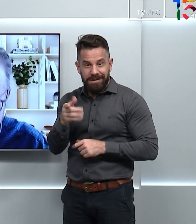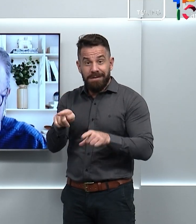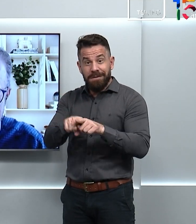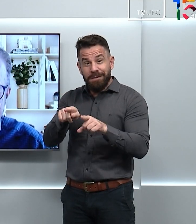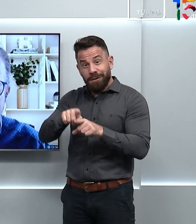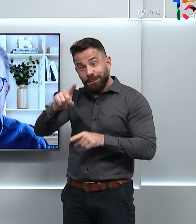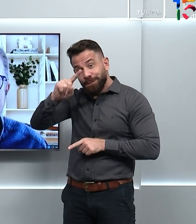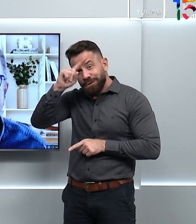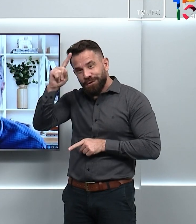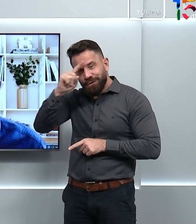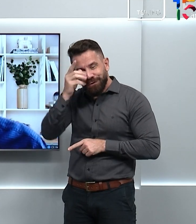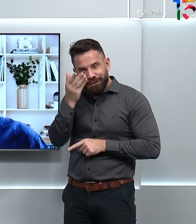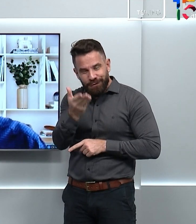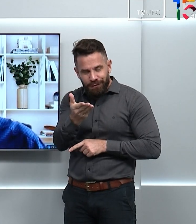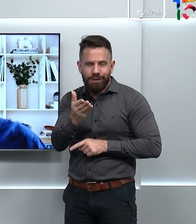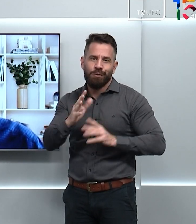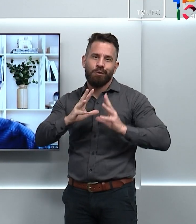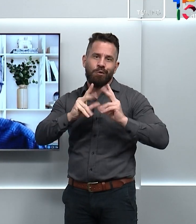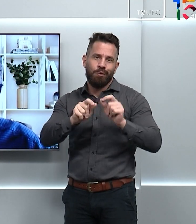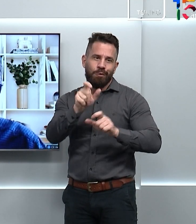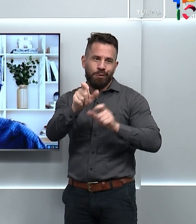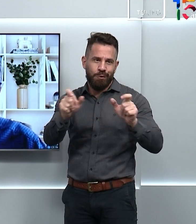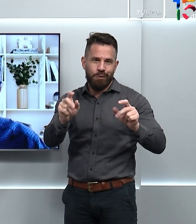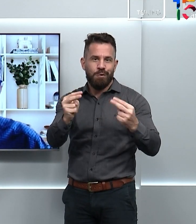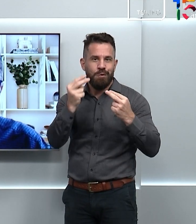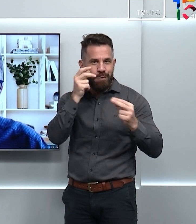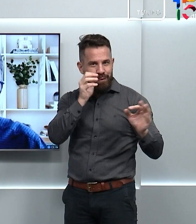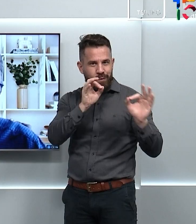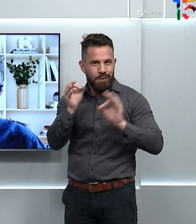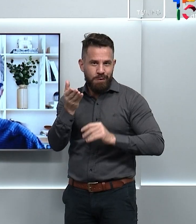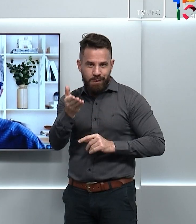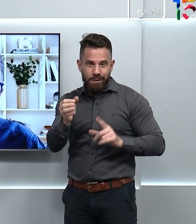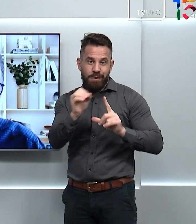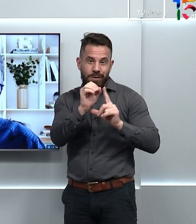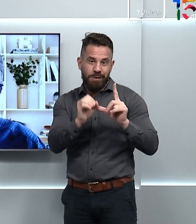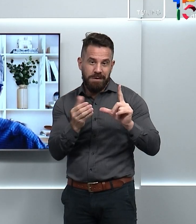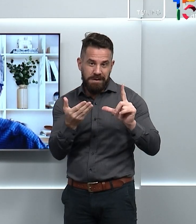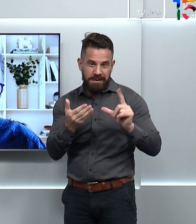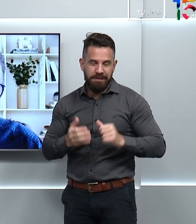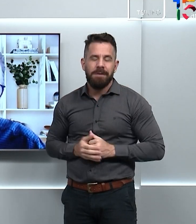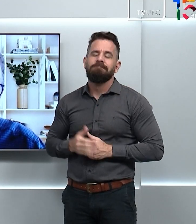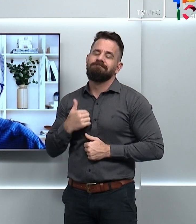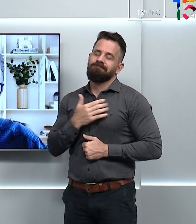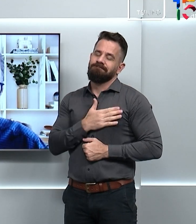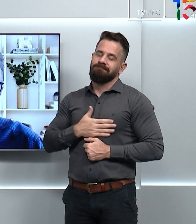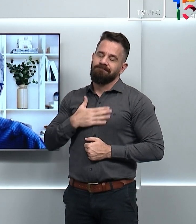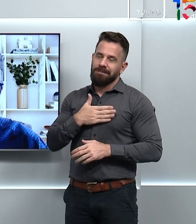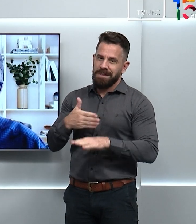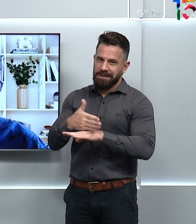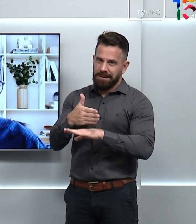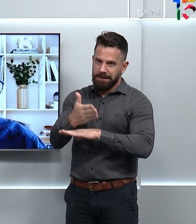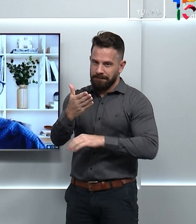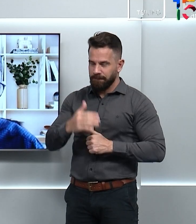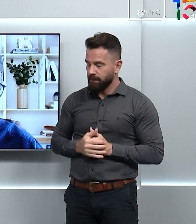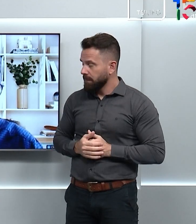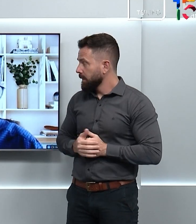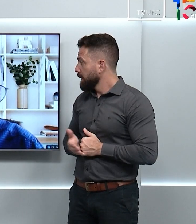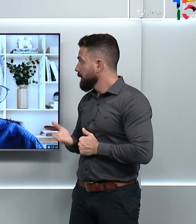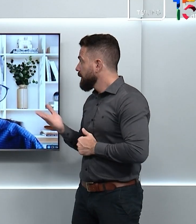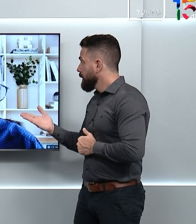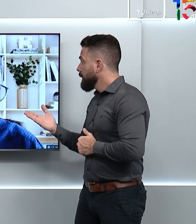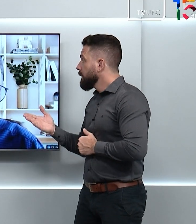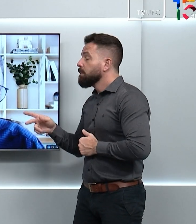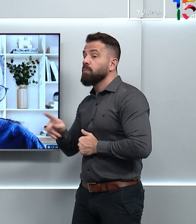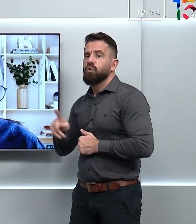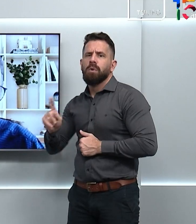professor Diego e todos os ouvintes aqui da TV UFG. É um prazer estar aqui. Professor, antes da gente começar, peço